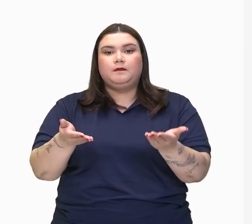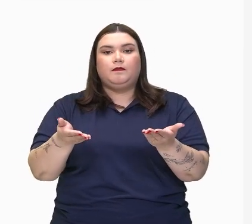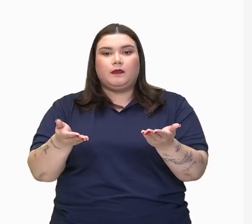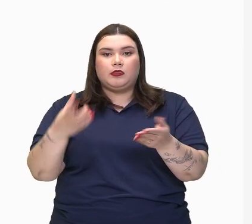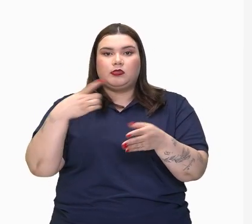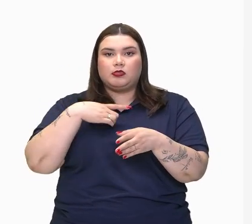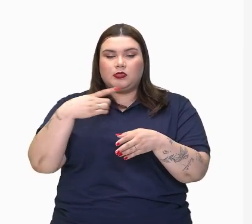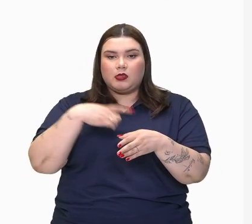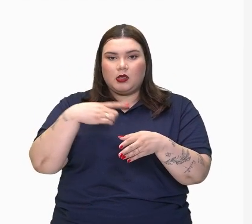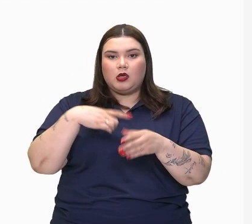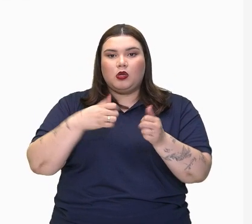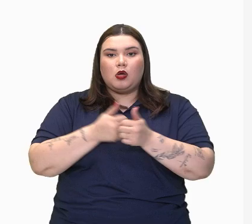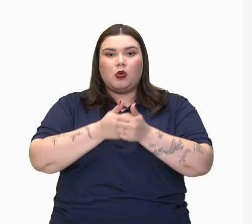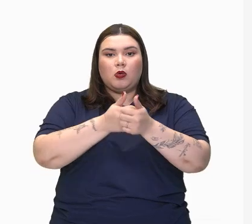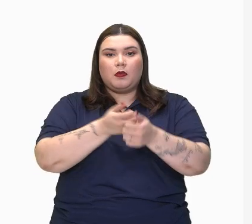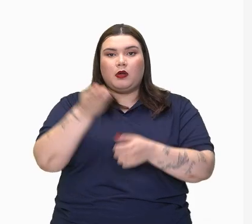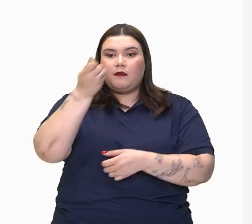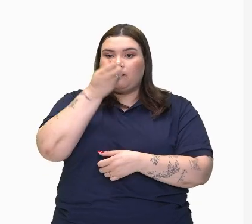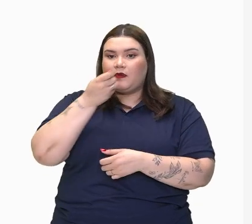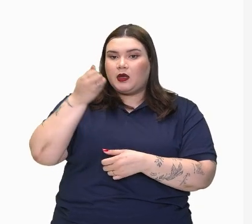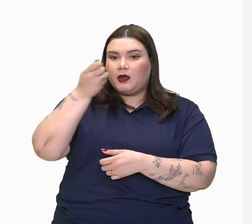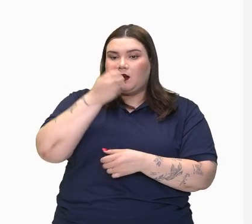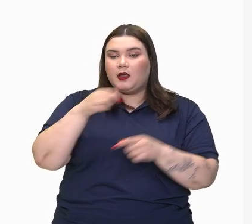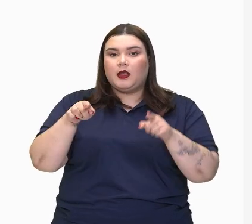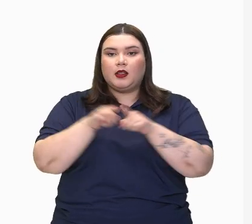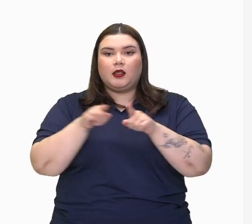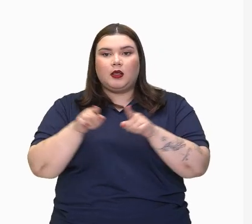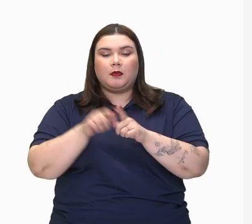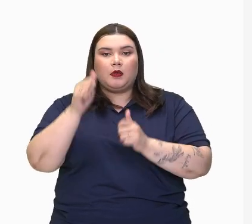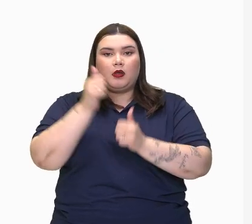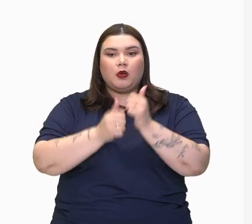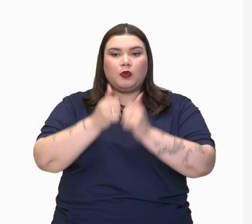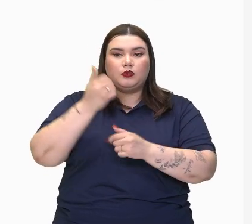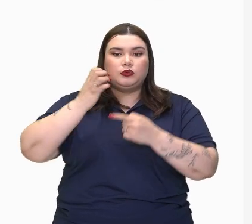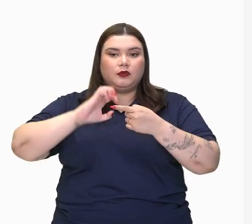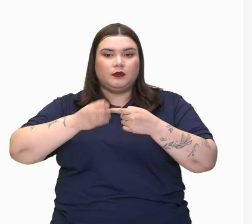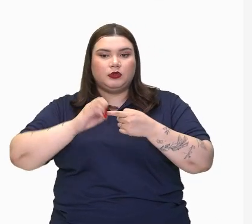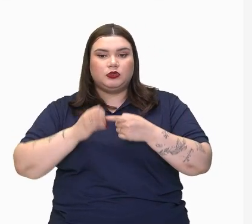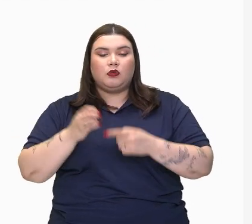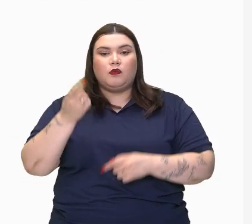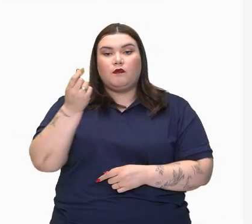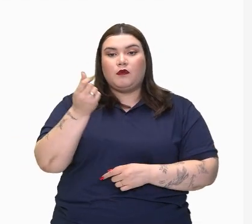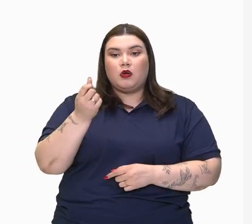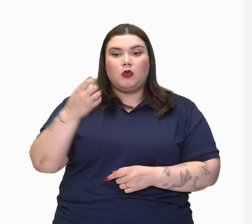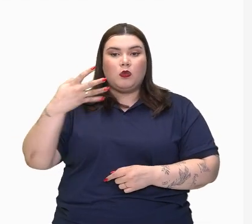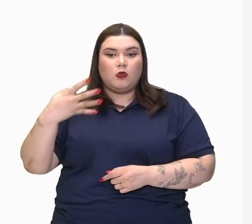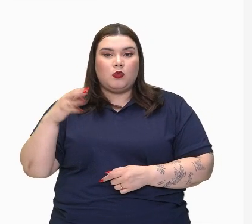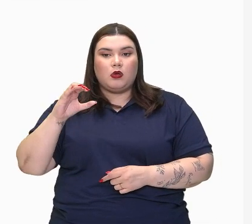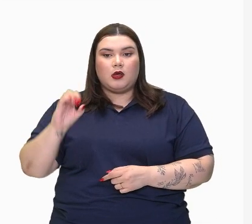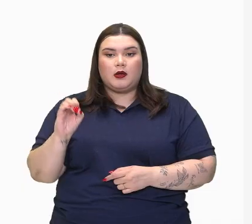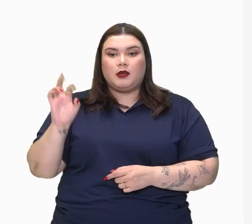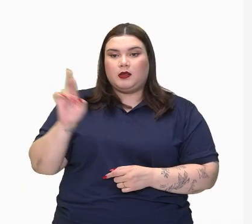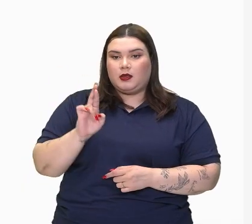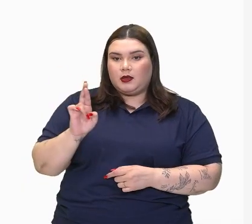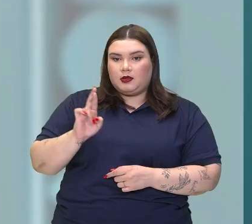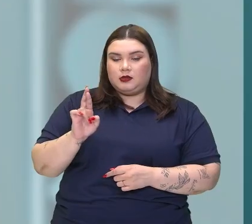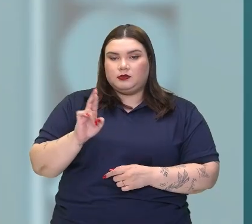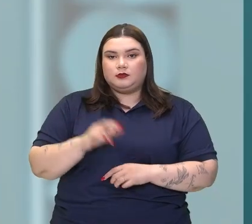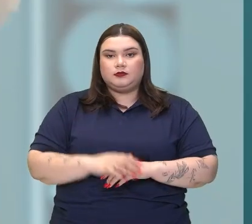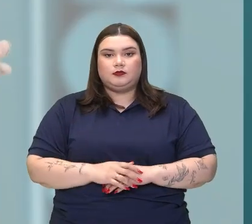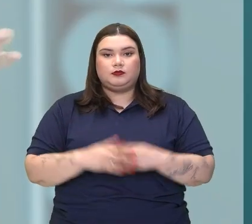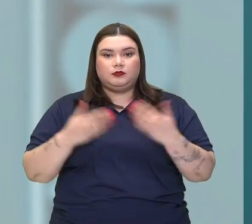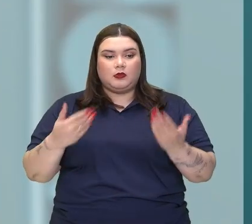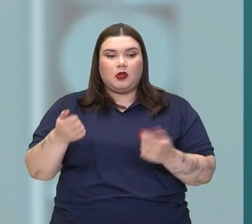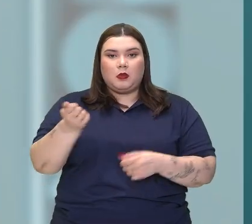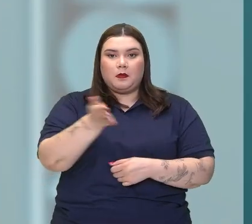escama, acompanha farofa e baião e ele está no valor de R$40. Então, quando eu falo que ele é um